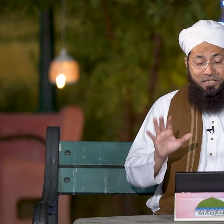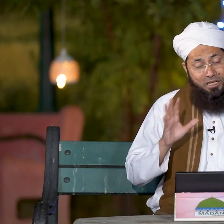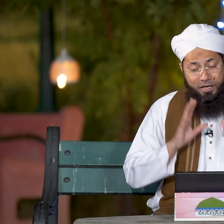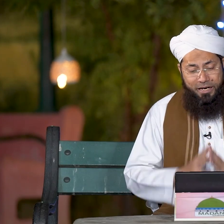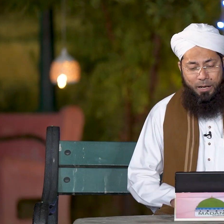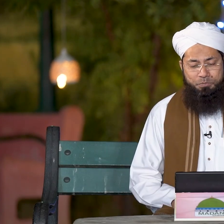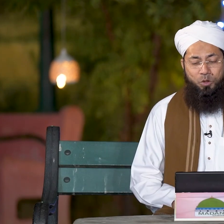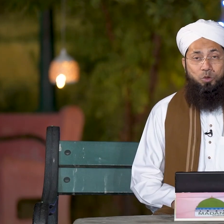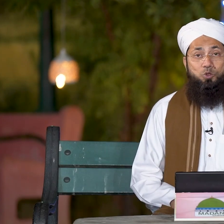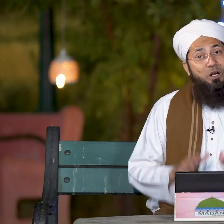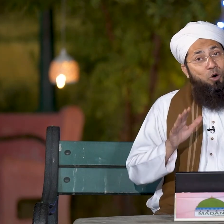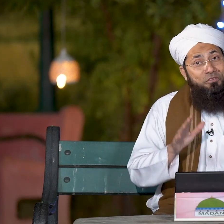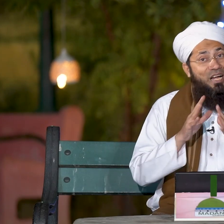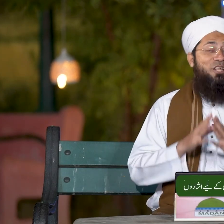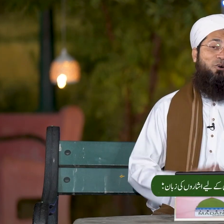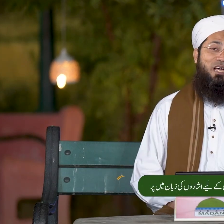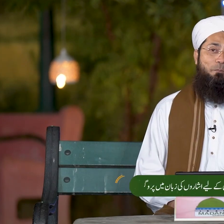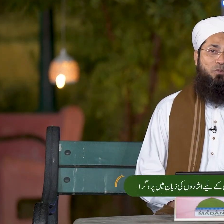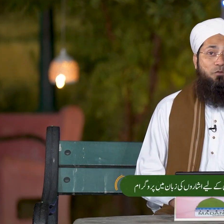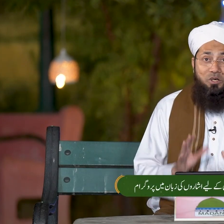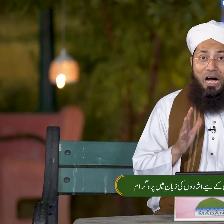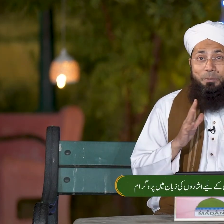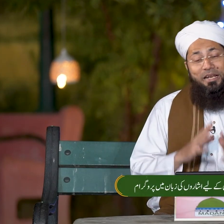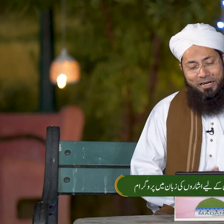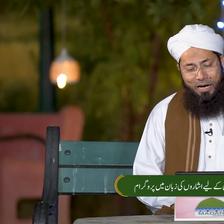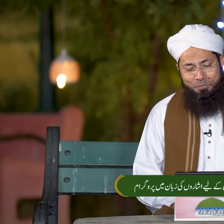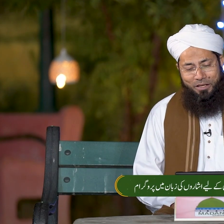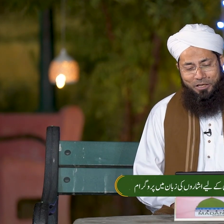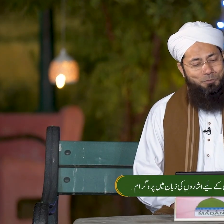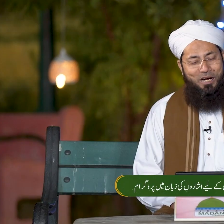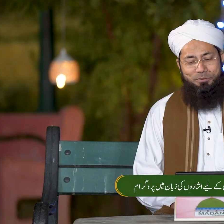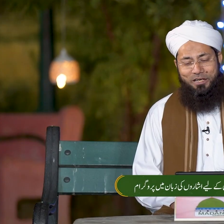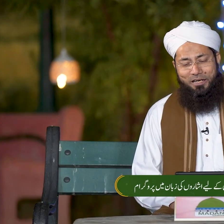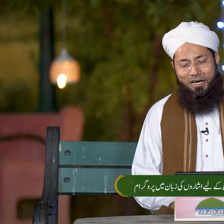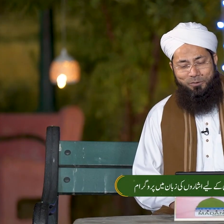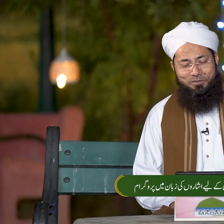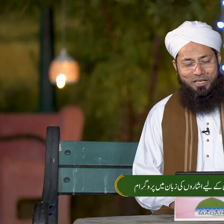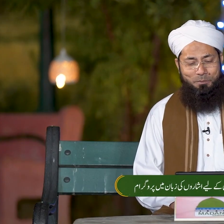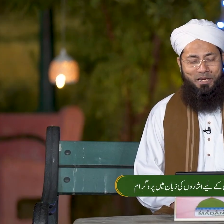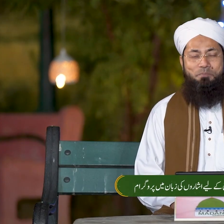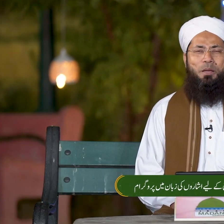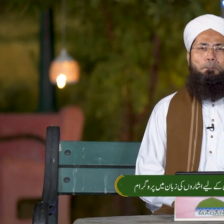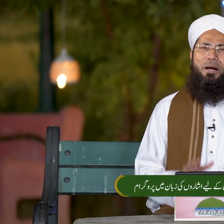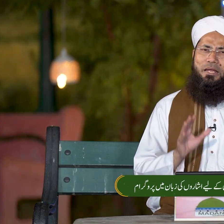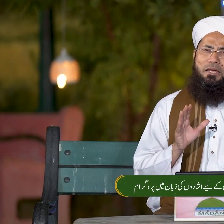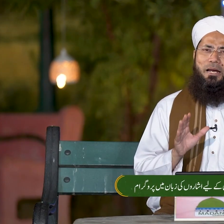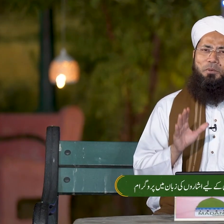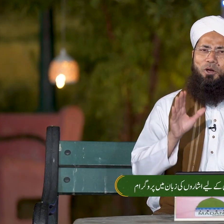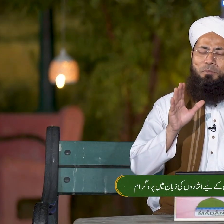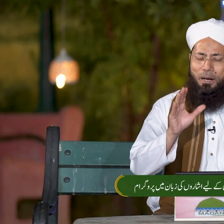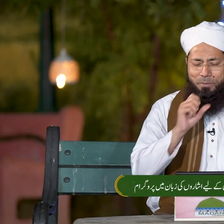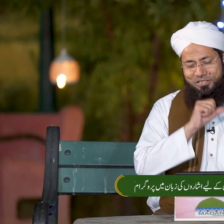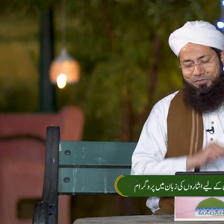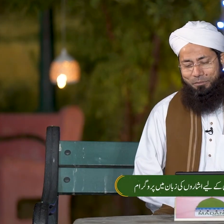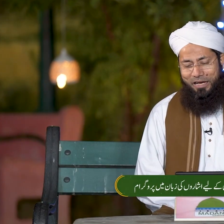کی وجہ سے گھبرا گیا، اس پر خوف طاری ہو گیا، وہ کانپنے لگا۔ اس پر آپ صلی اللہ علیہ وسلم نے بڑی نرمی